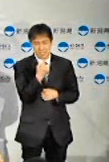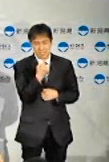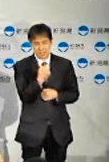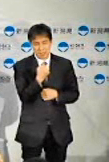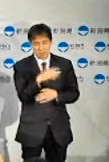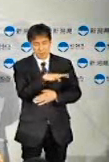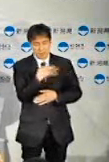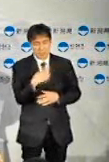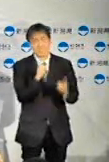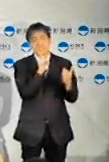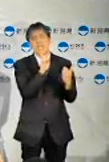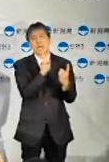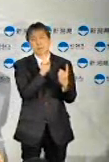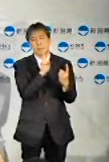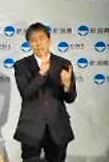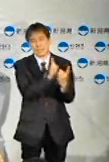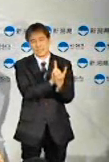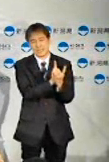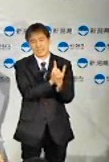るんだということは、